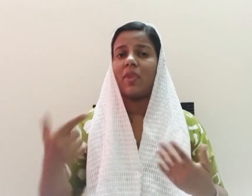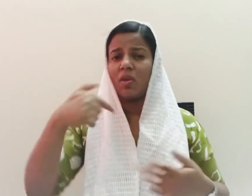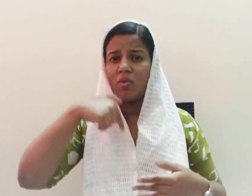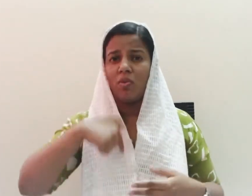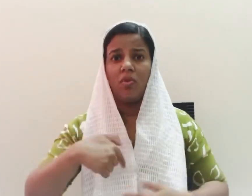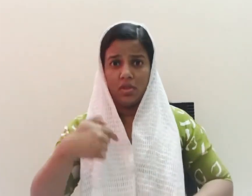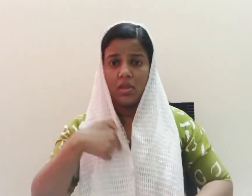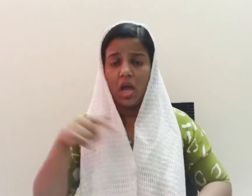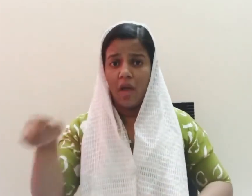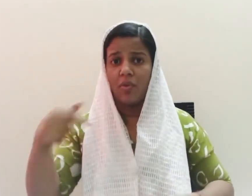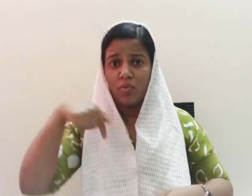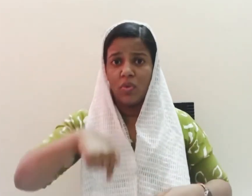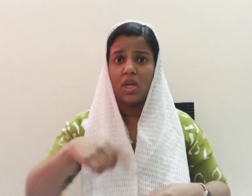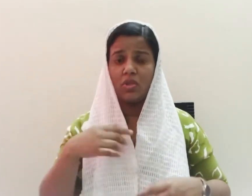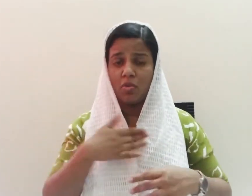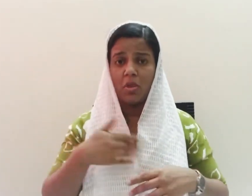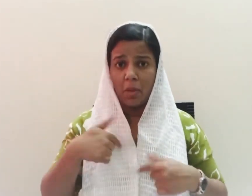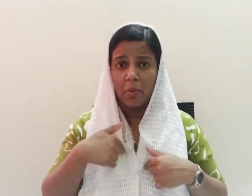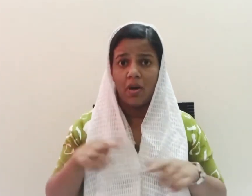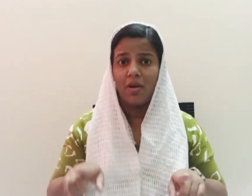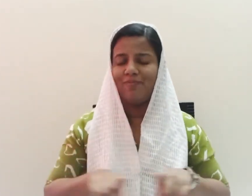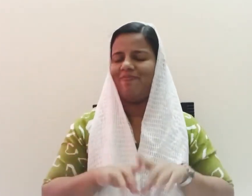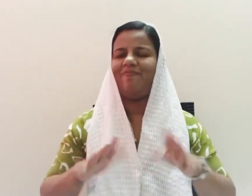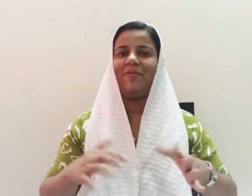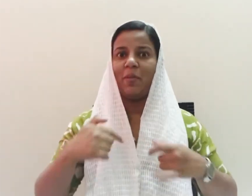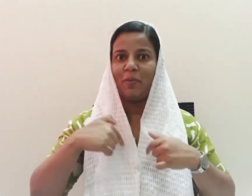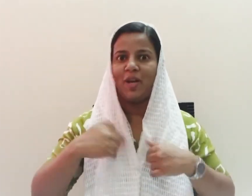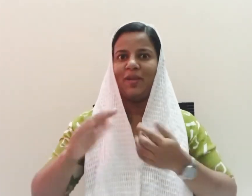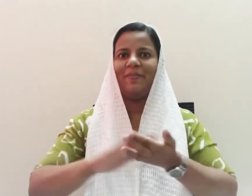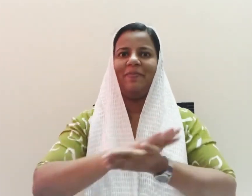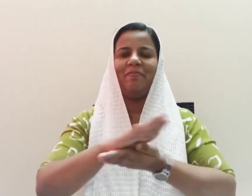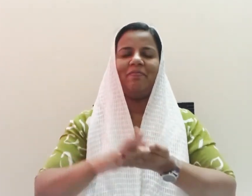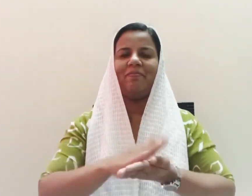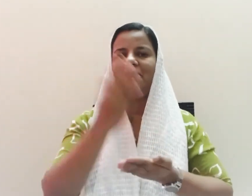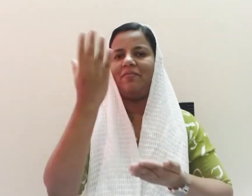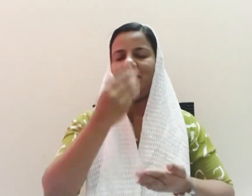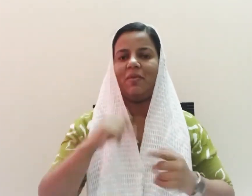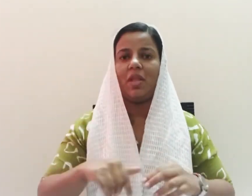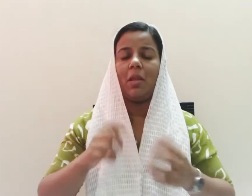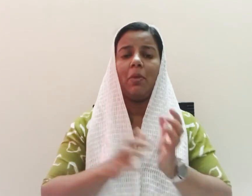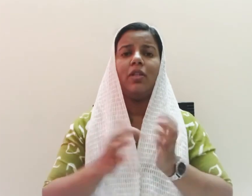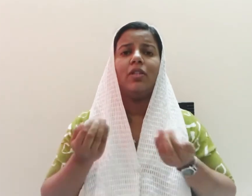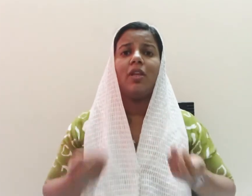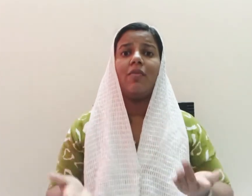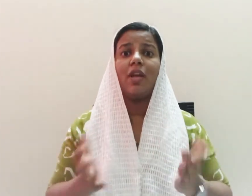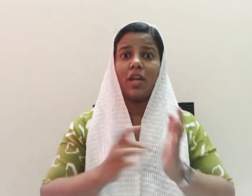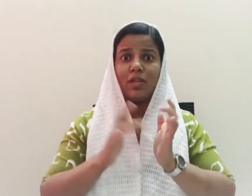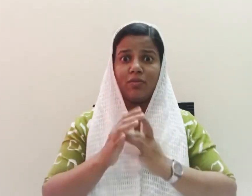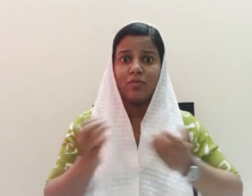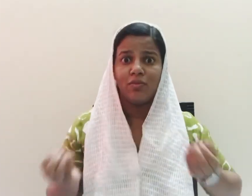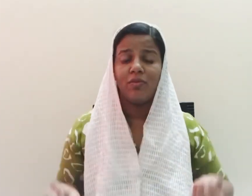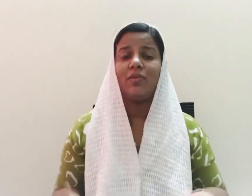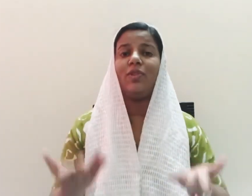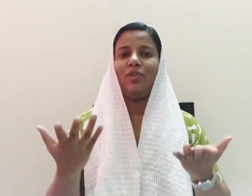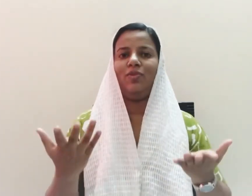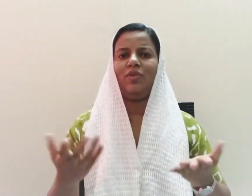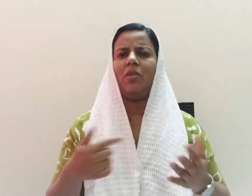അവൻ്റെ ഉള്ളിലുള്ളവനല്ലോ നമ്മുടെ ഉള്ളിലിരിക്കുന്നവൻ. നമ്മുടെ ഉള്ളിലിരിക്കുന്നവൻ ദൈവത്തിൻ്റെ പരിശുദ്ധാത്മാവല്ലേ, നമ്മൾ ജനിച്ചത് ദൈവത്തിൽ നിന്നല്ലേ. അപ്പം നമ്മളിൽ എന്തേ ഉണ്ടാകാൻ